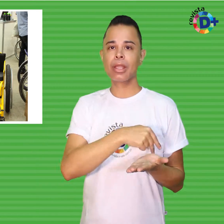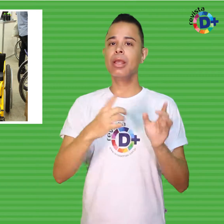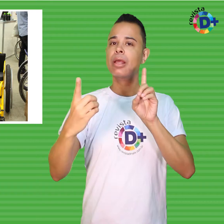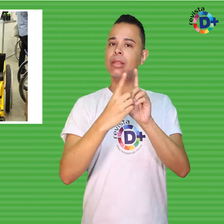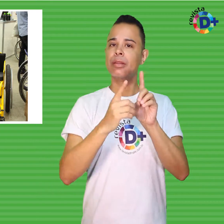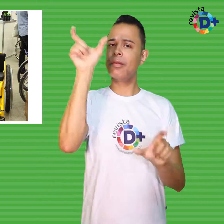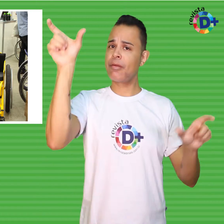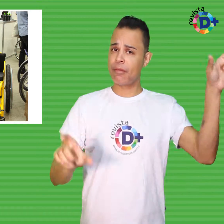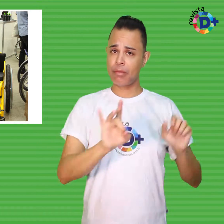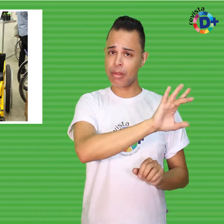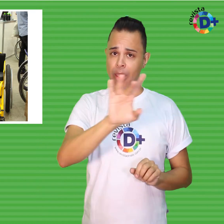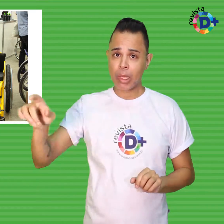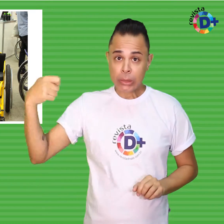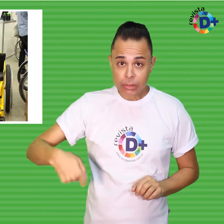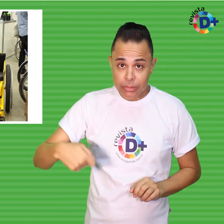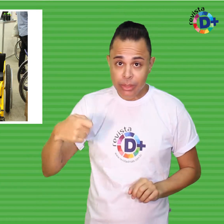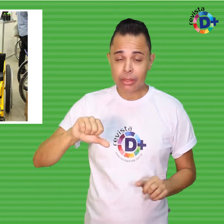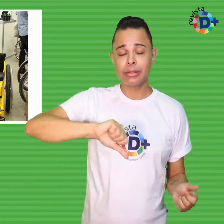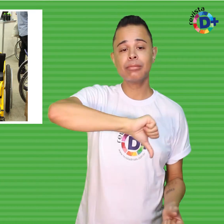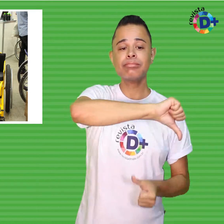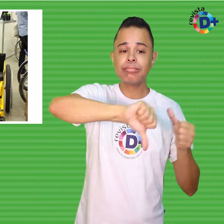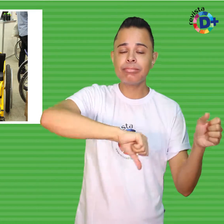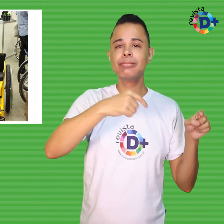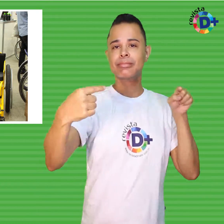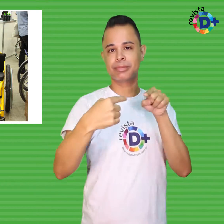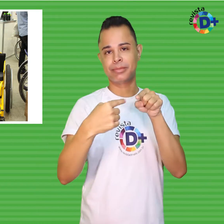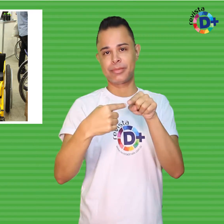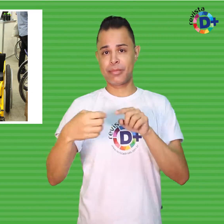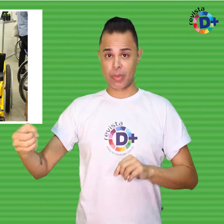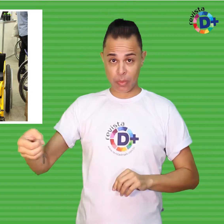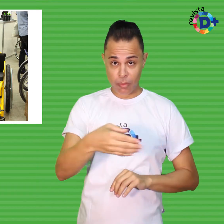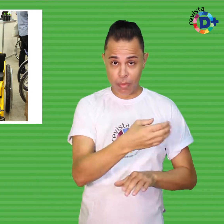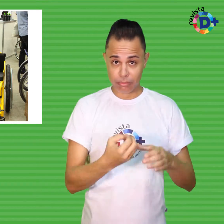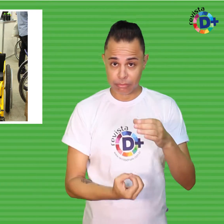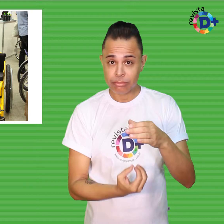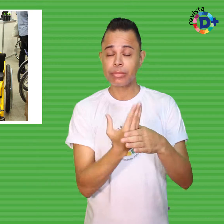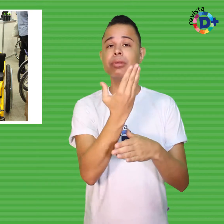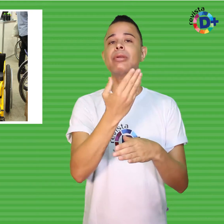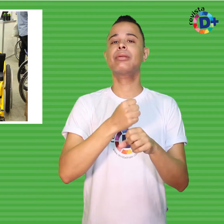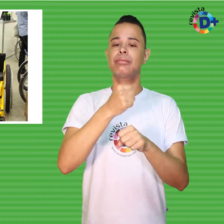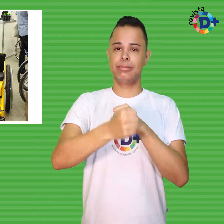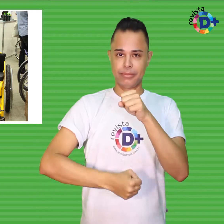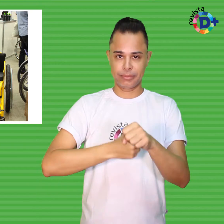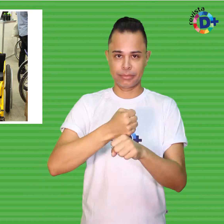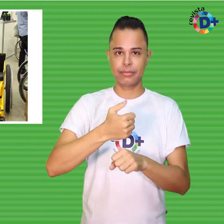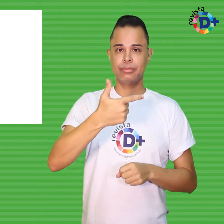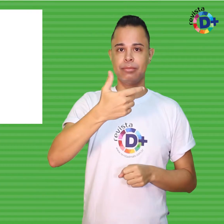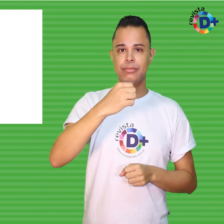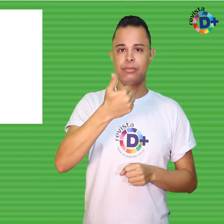serviços personalizados apesar de nova fundada em 2019 seu diretor